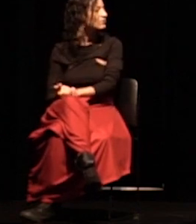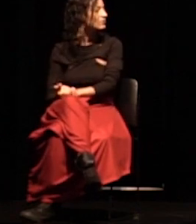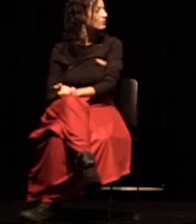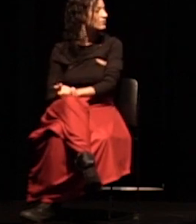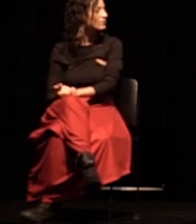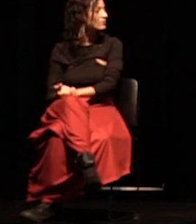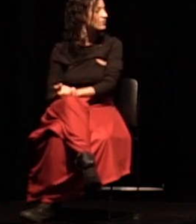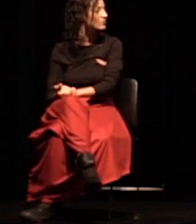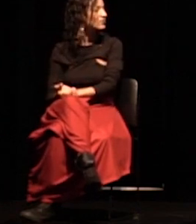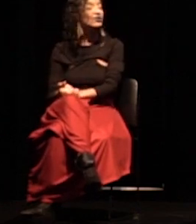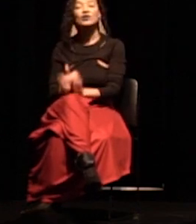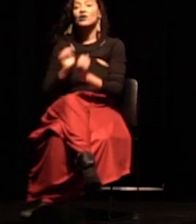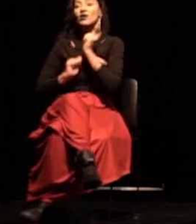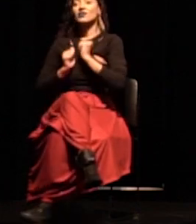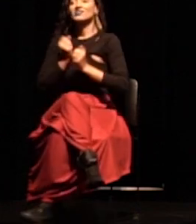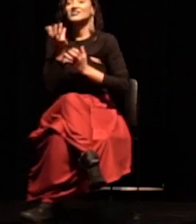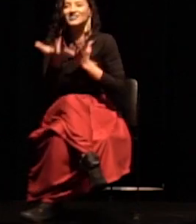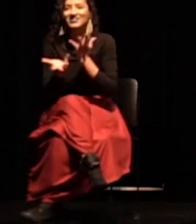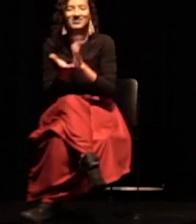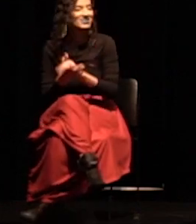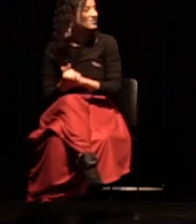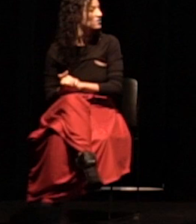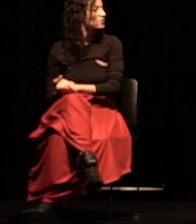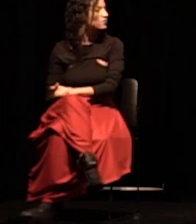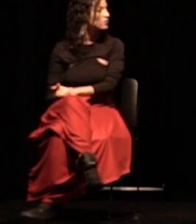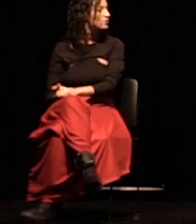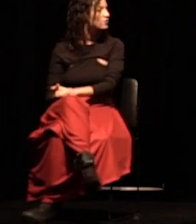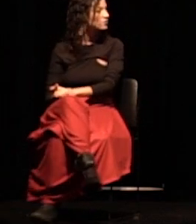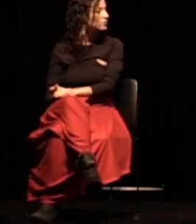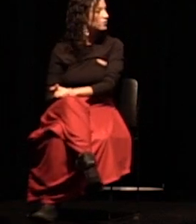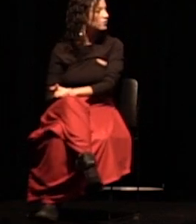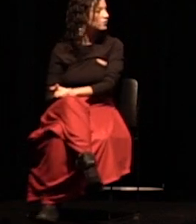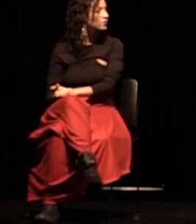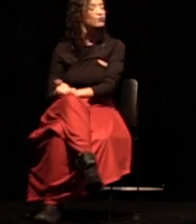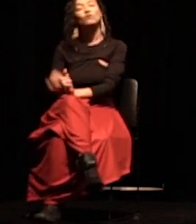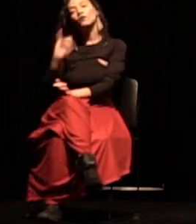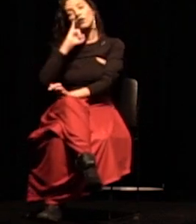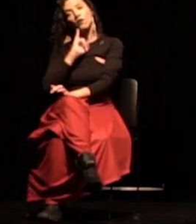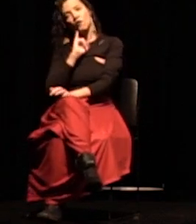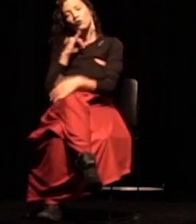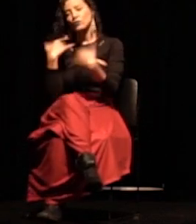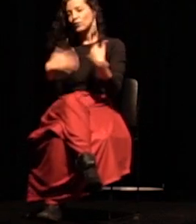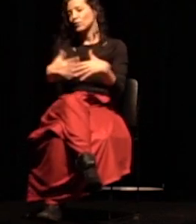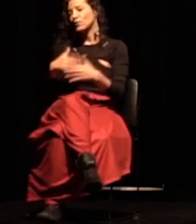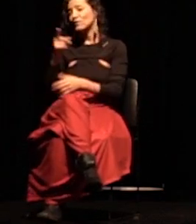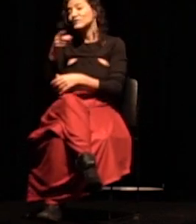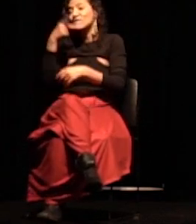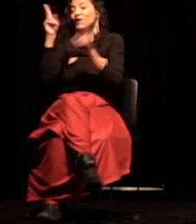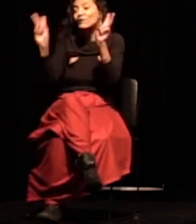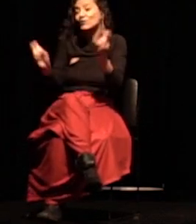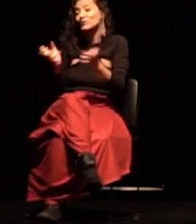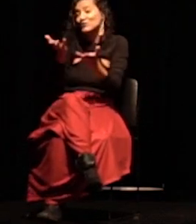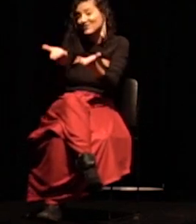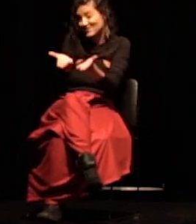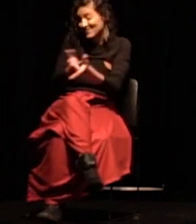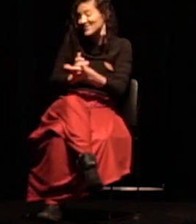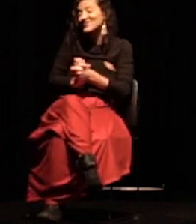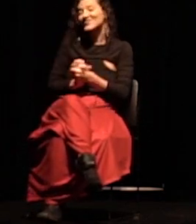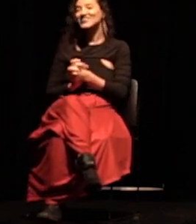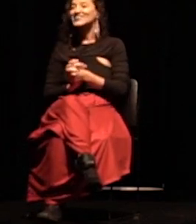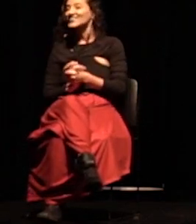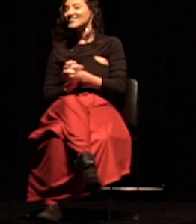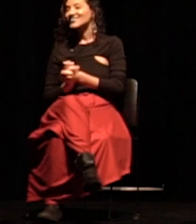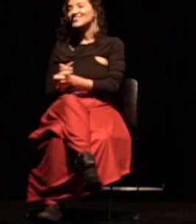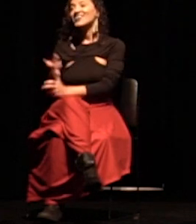Foi pura ansiedade. E olha, que eu não, é irresistível, quando você tocou no assunto, não